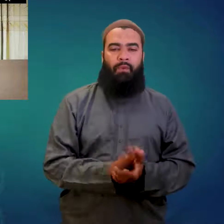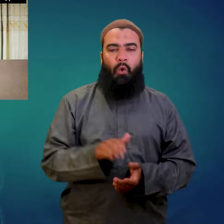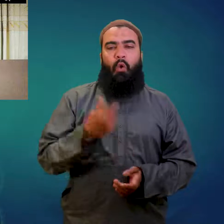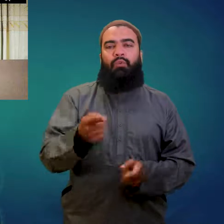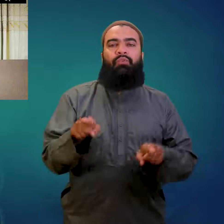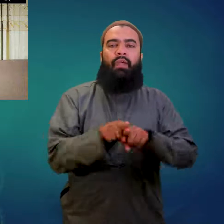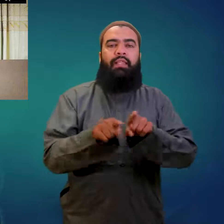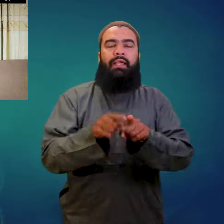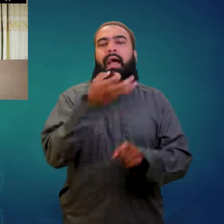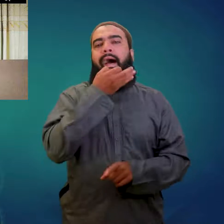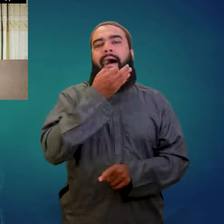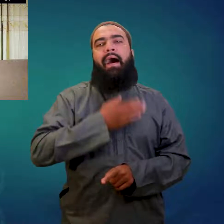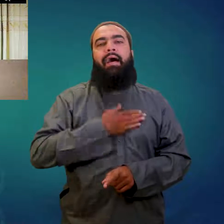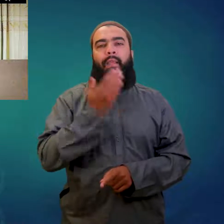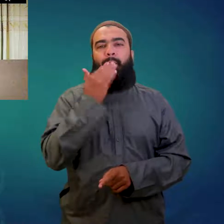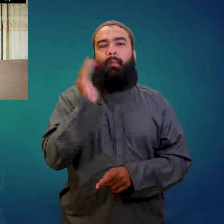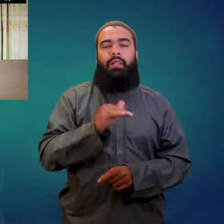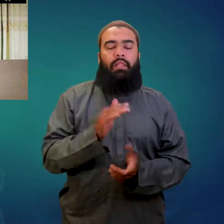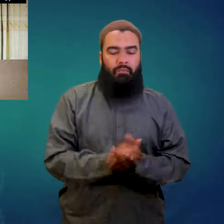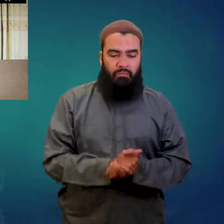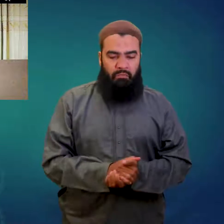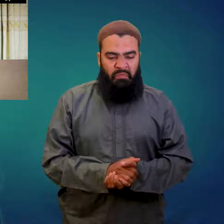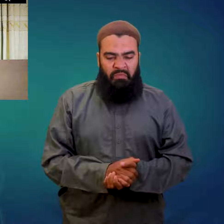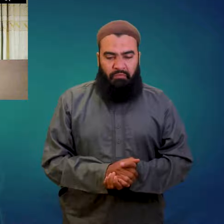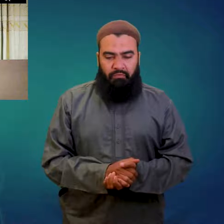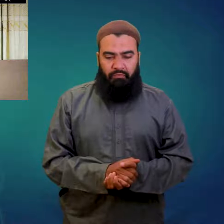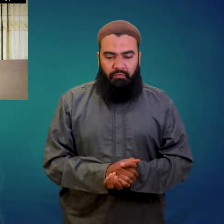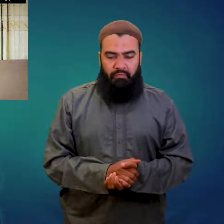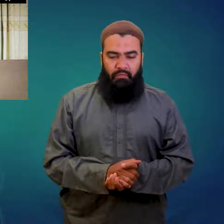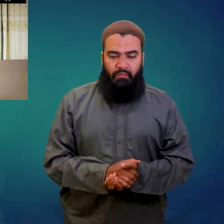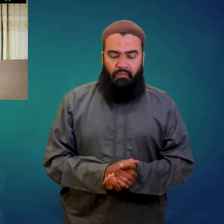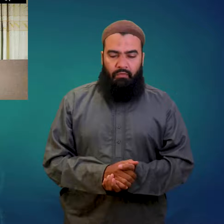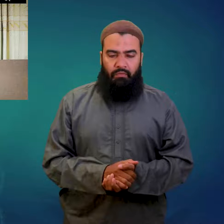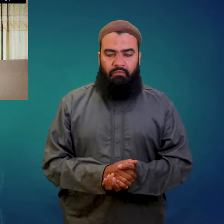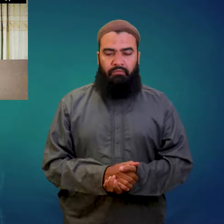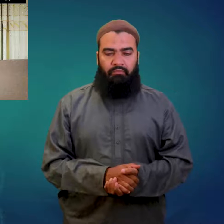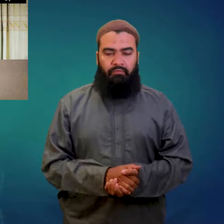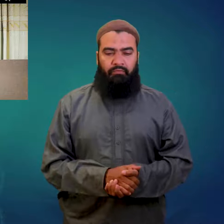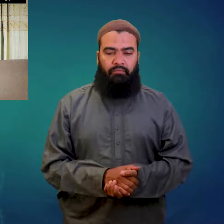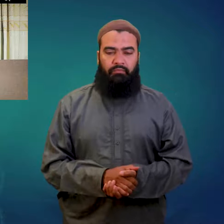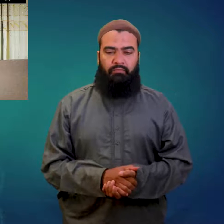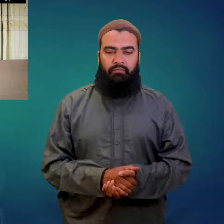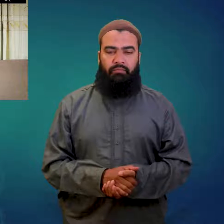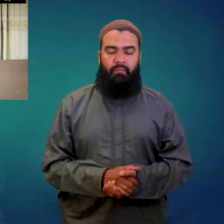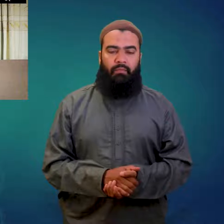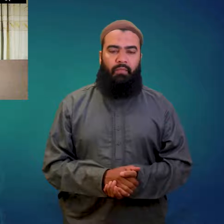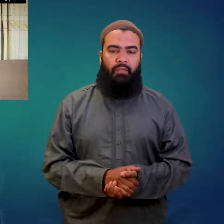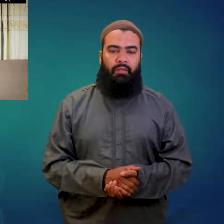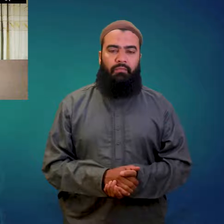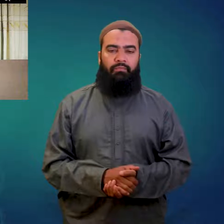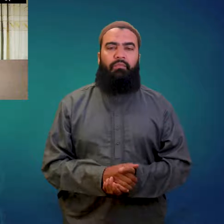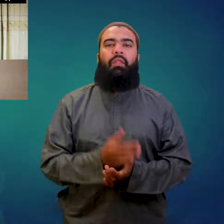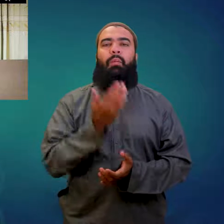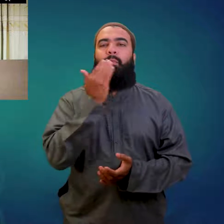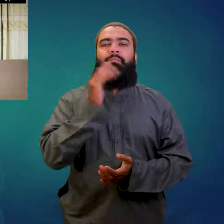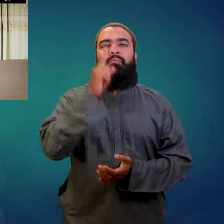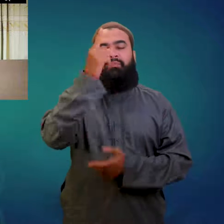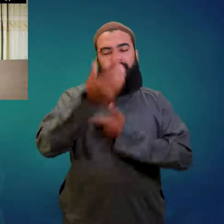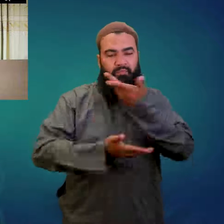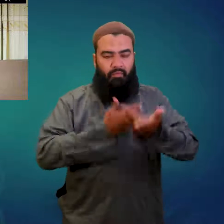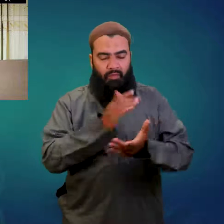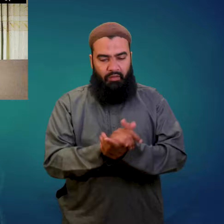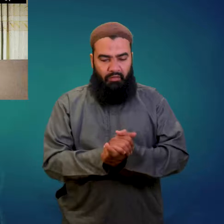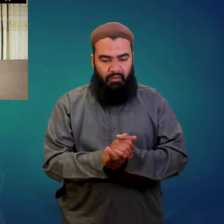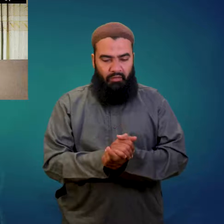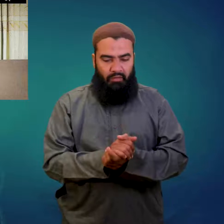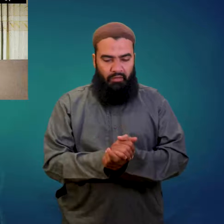حکم آداب مجلس کا ہے، وَإِذَا قِيلَ انشُزُوا فَانشُزُوا، یعنی جب تم میں